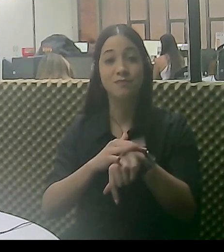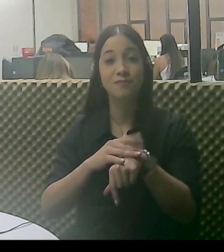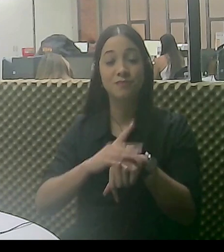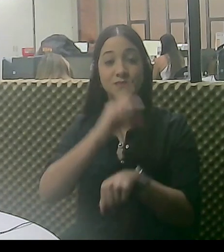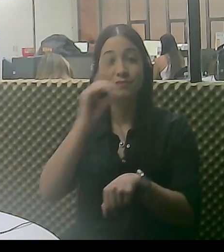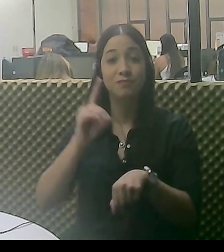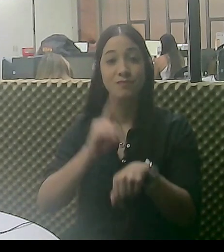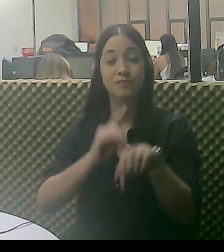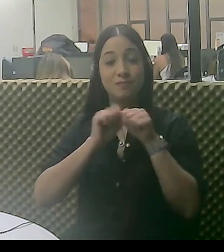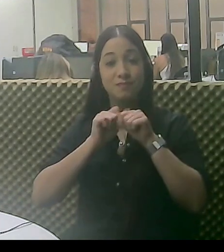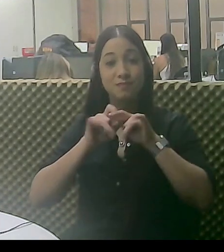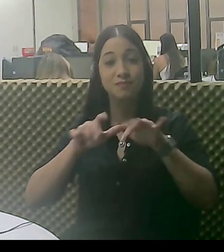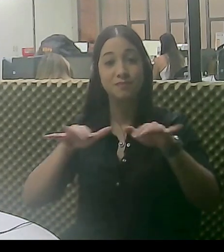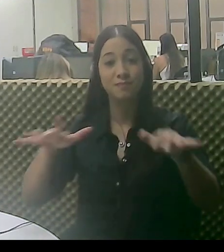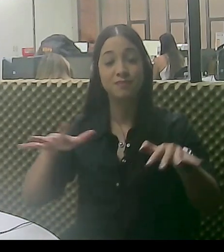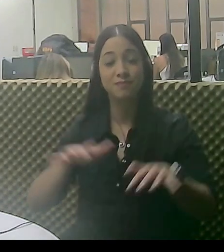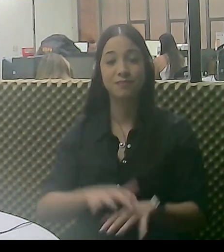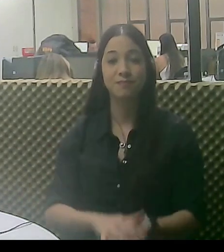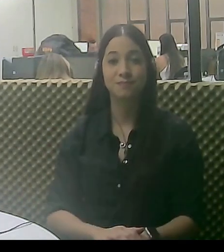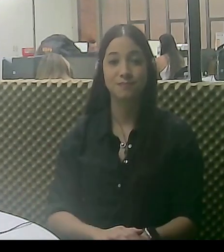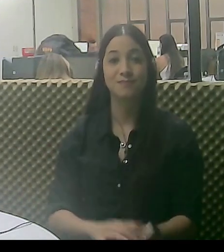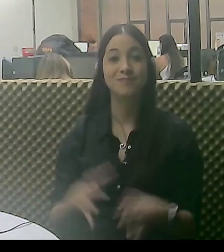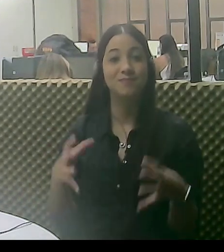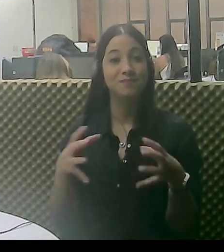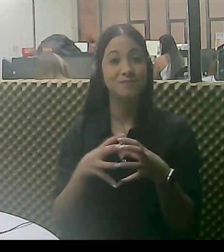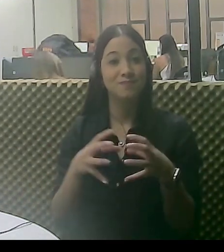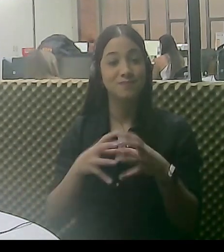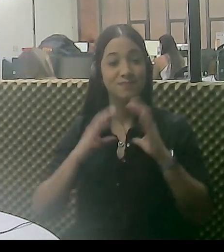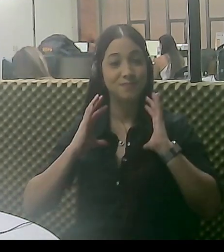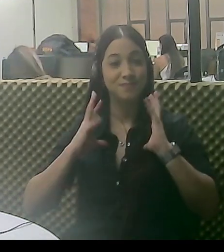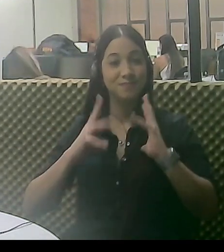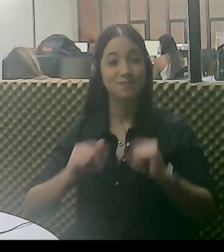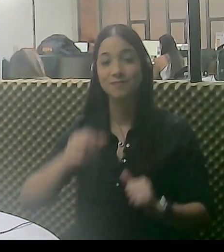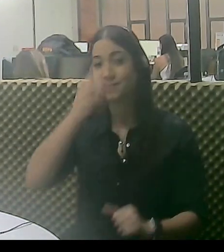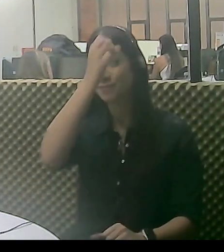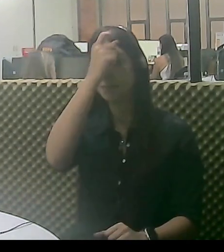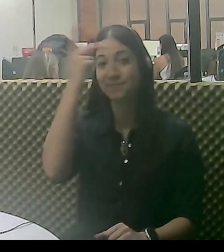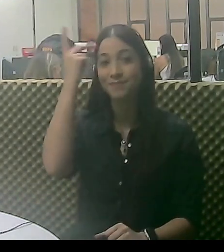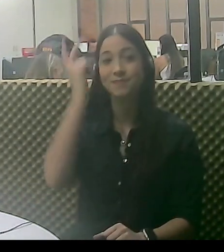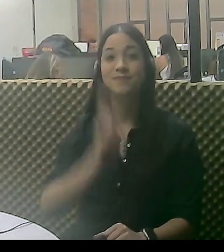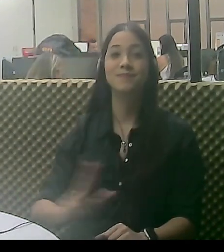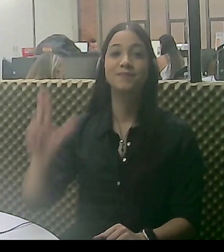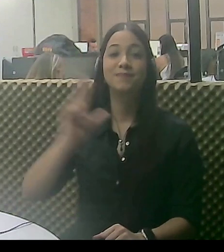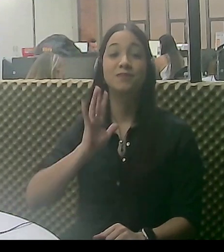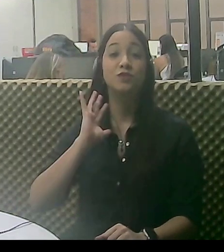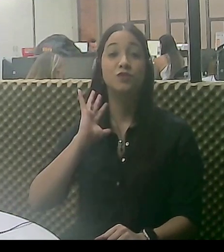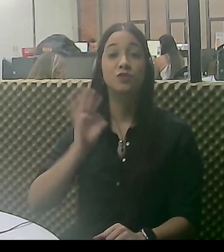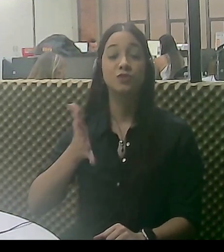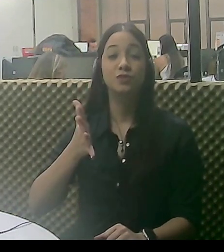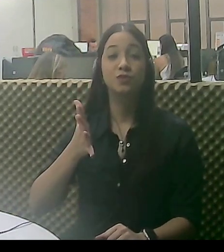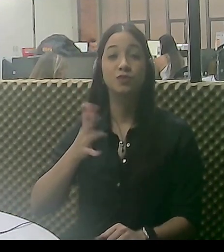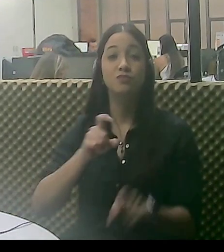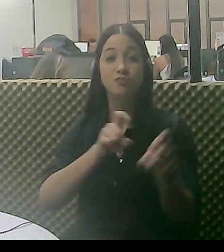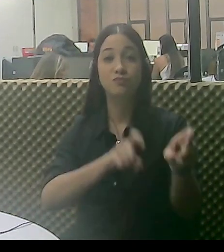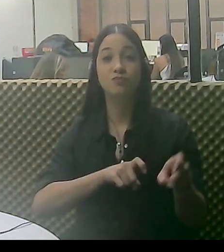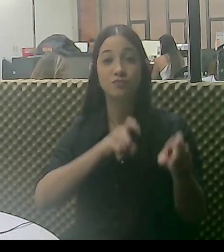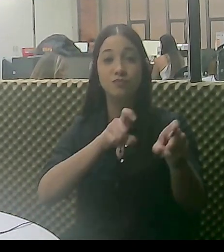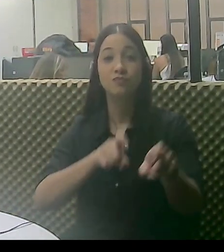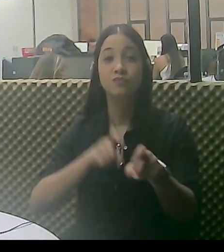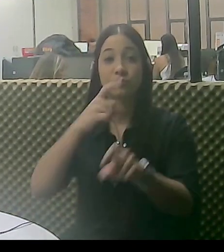transmitidas pelo mosquito na cidade. As equipes de limpeza da Prefeitura de Uberlândia já efetuaram roçagem